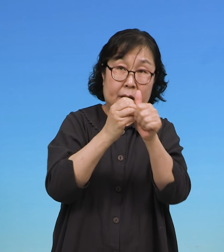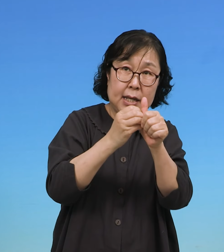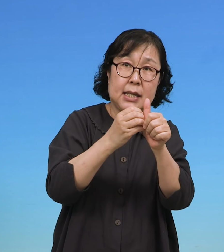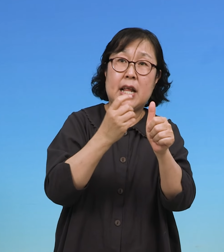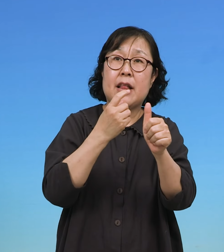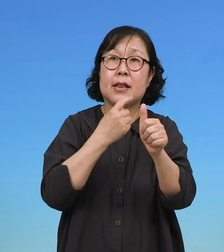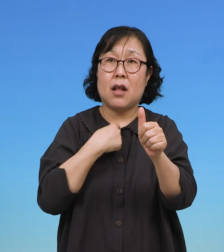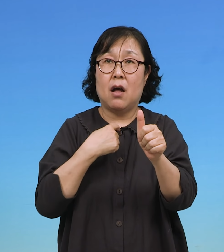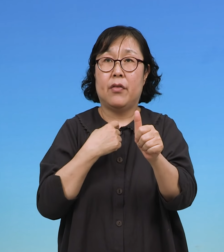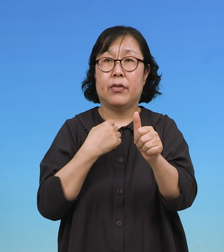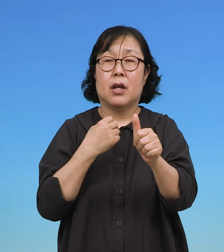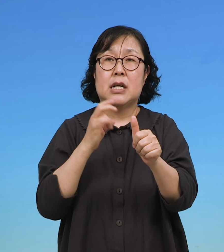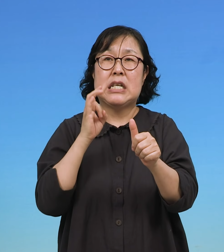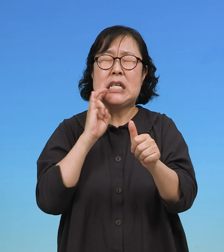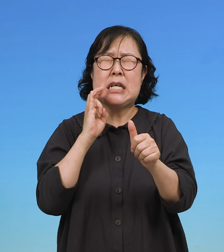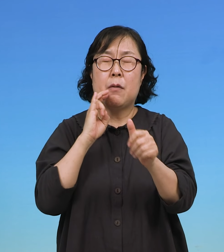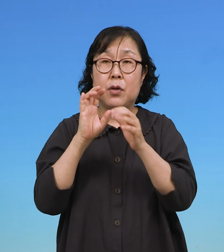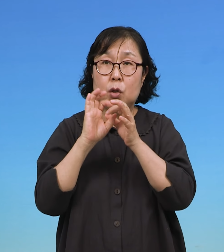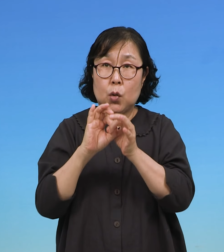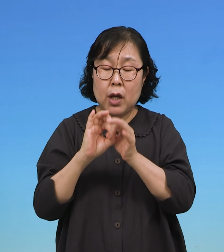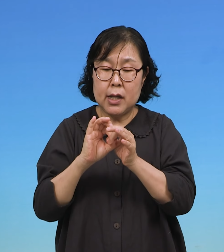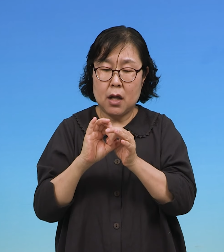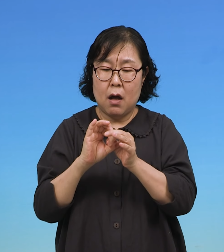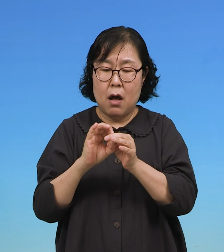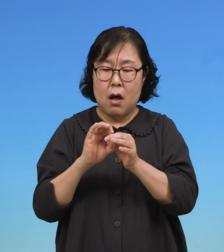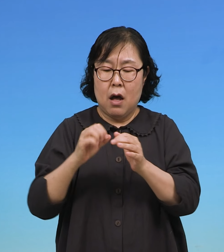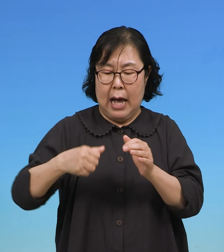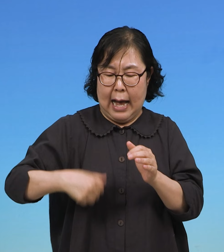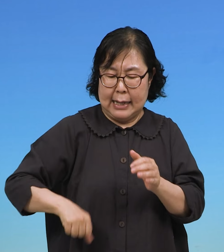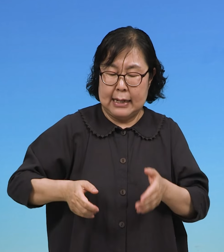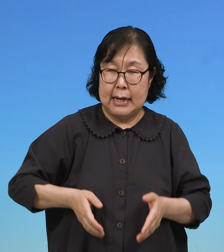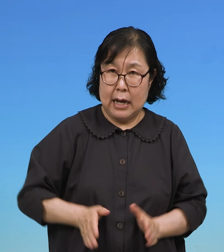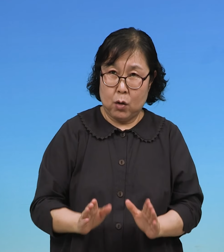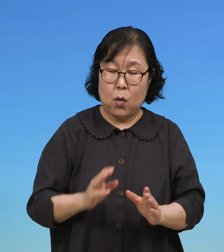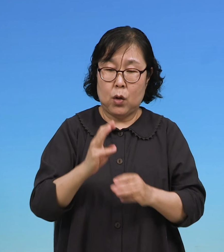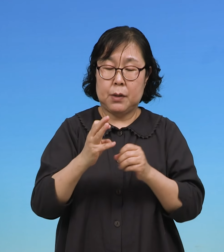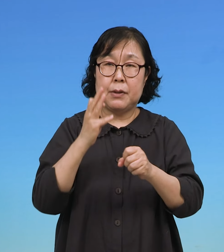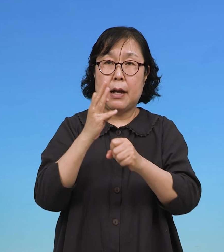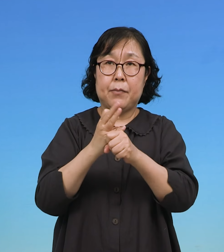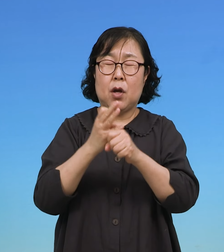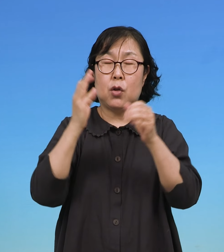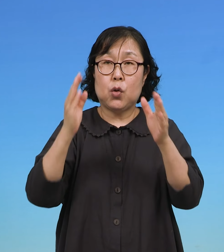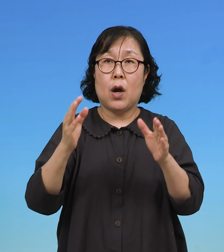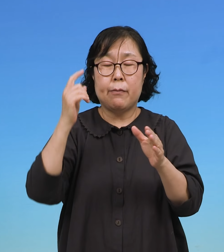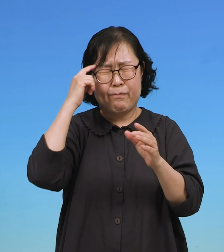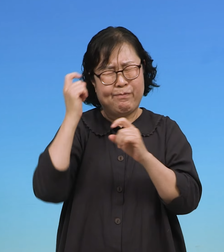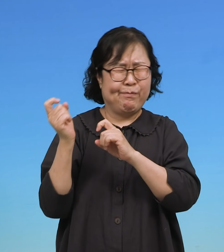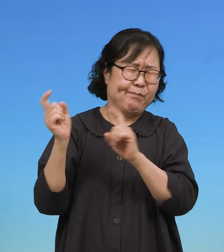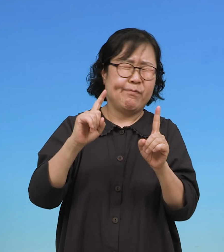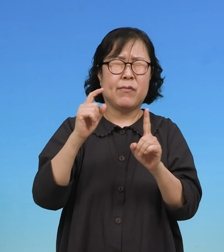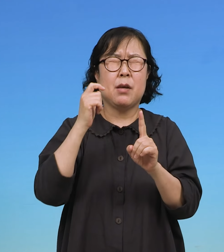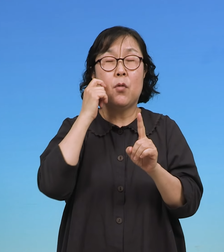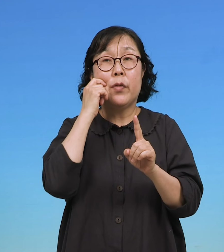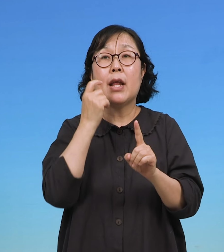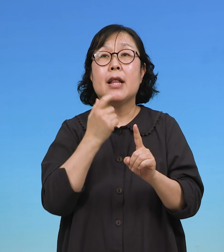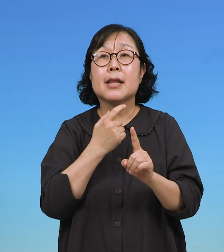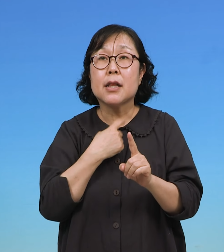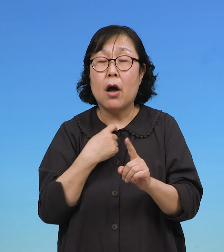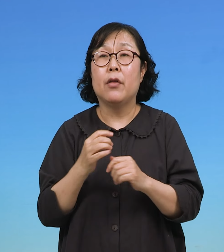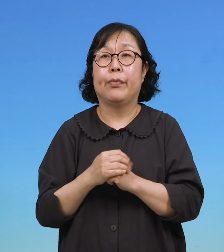배신해버린, 첩을 통해서 자식을 낳아 13년 동안 정신을 차리지 못했던, 자격을 잃어버린